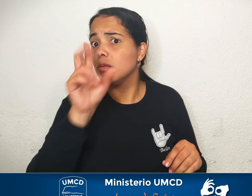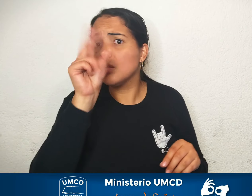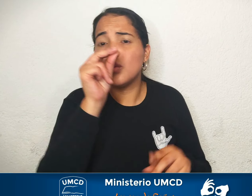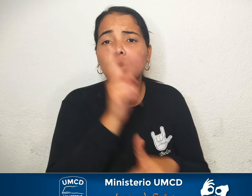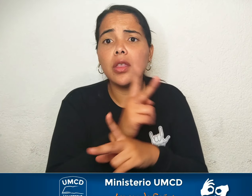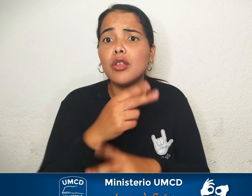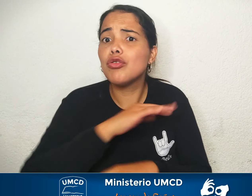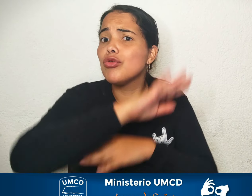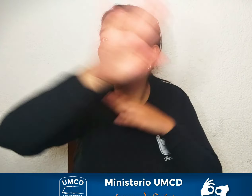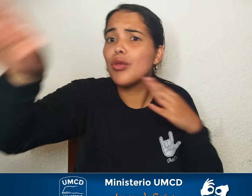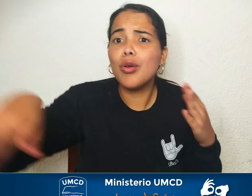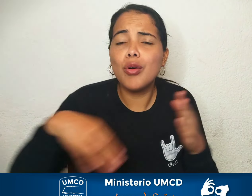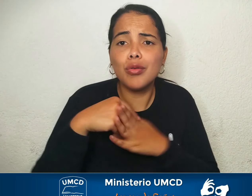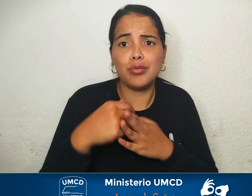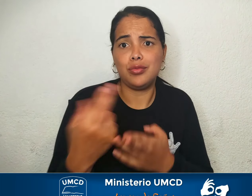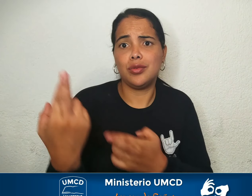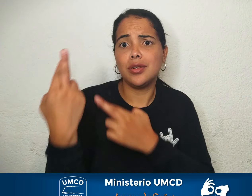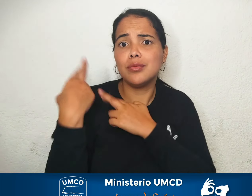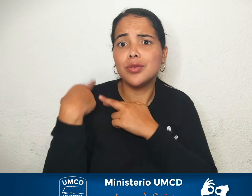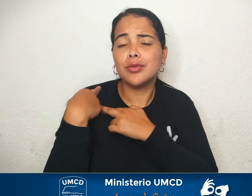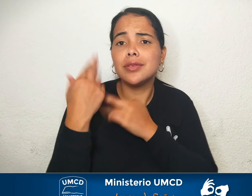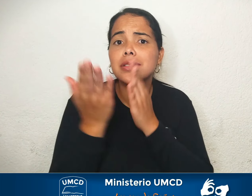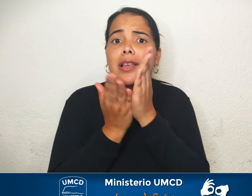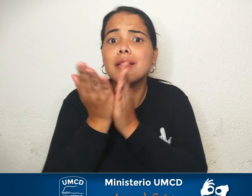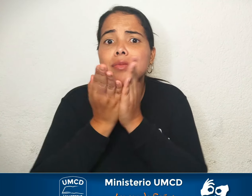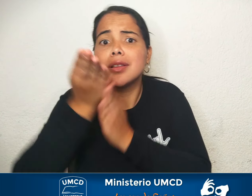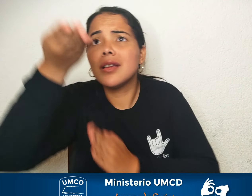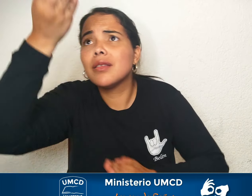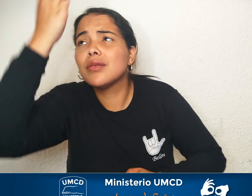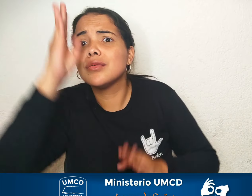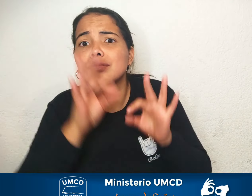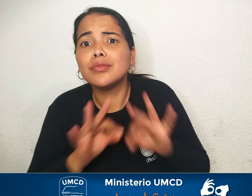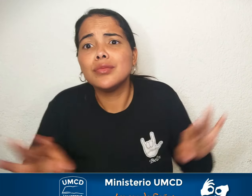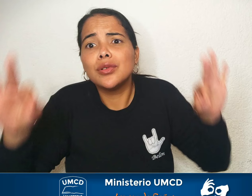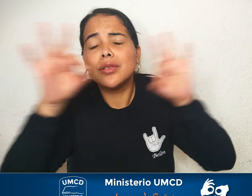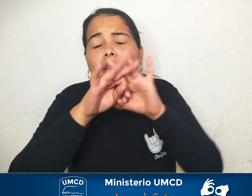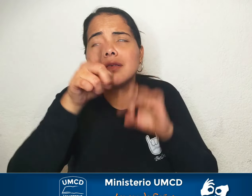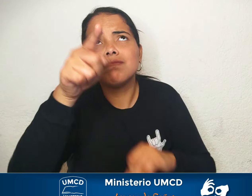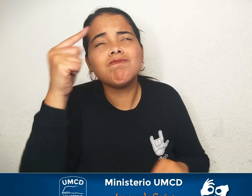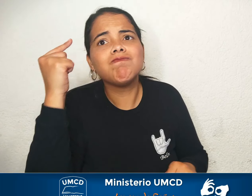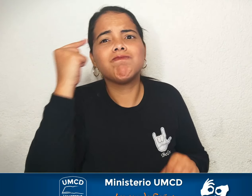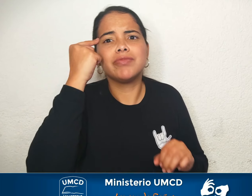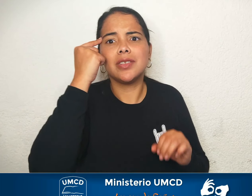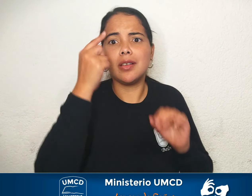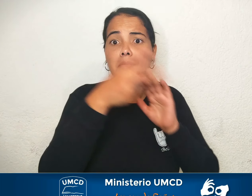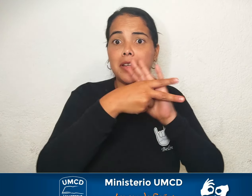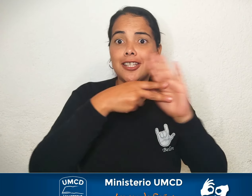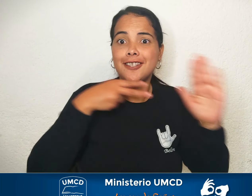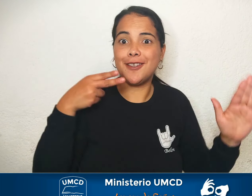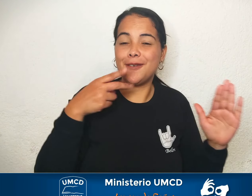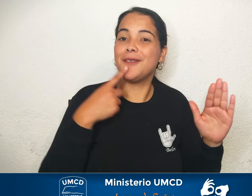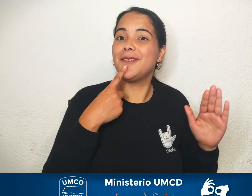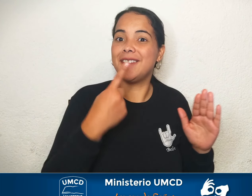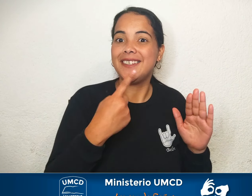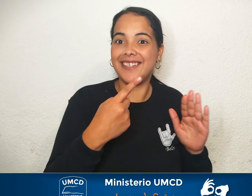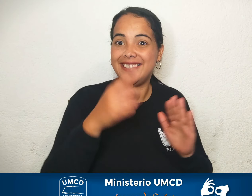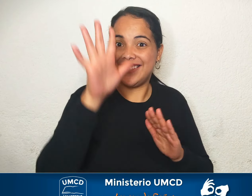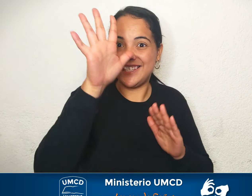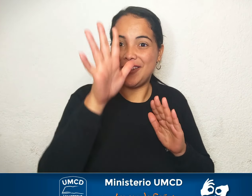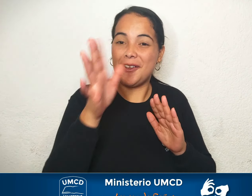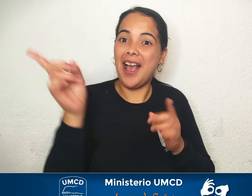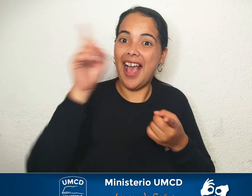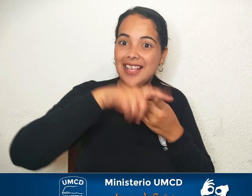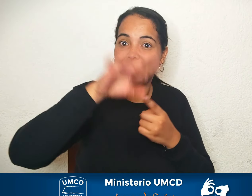cuidado con eso, no provoquen división. Y pensando en eso les dice, desde el versículo 5